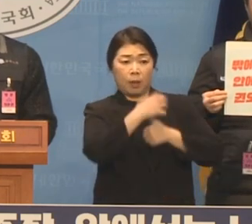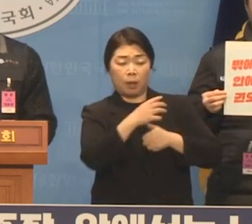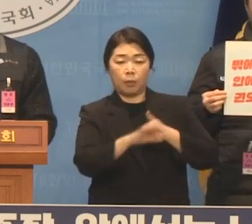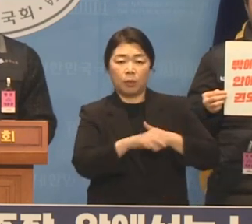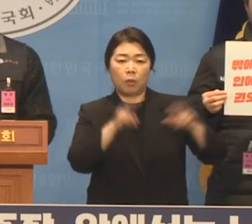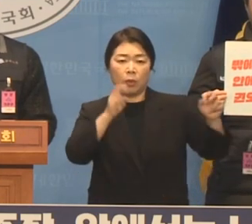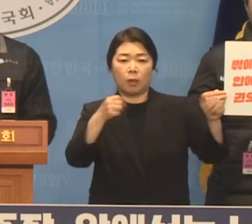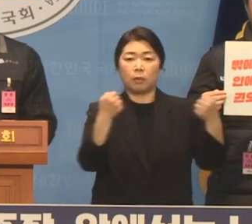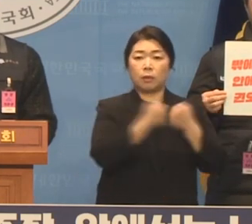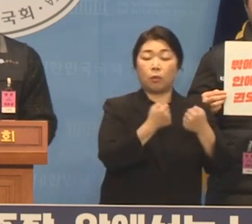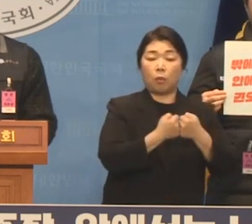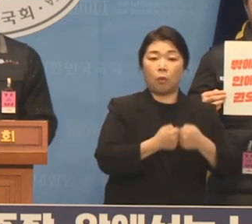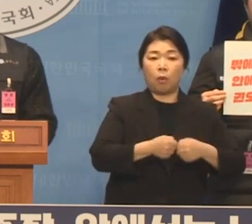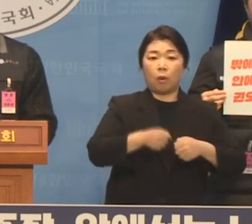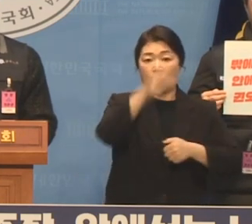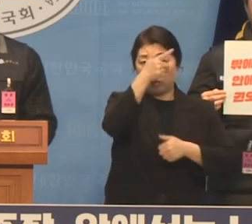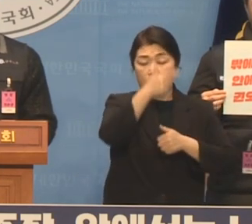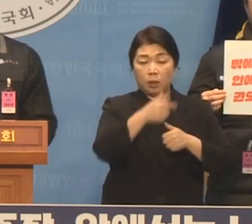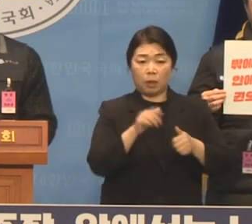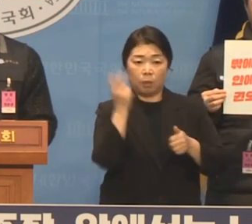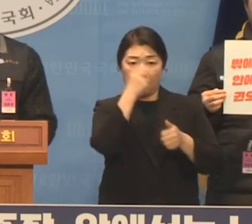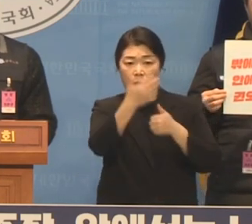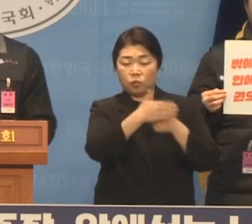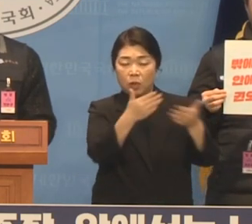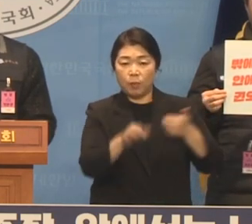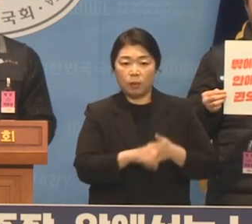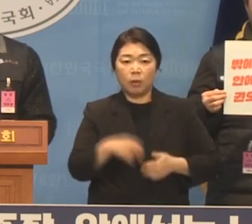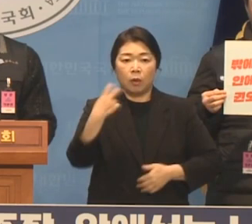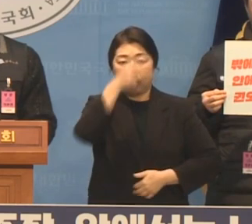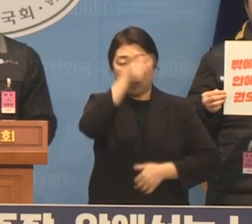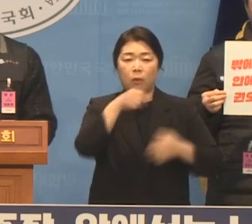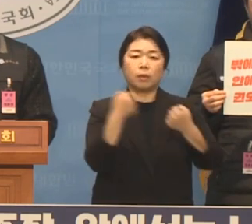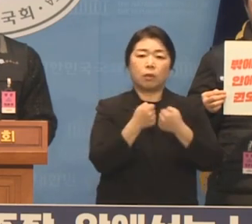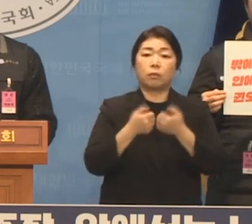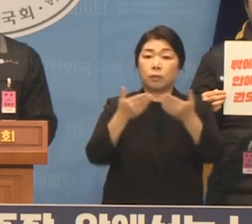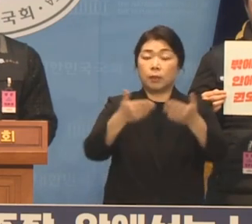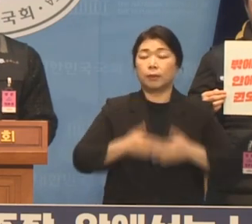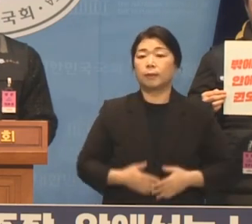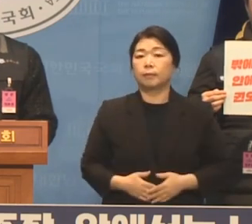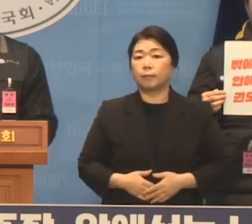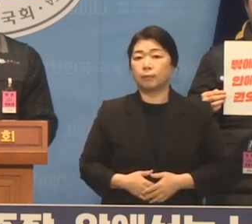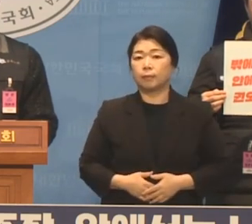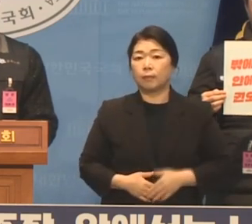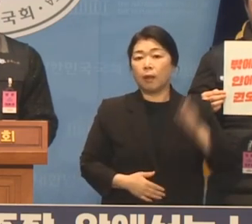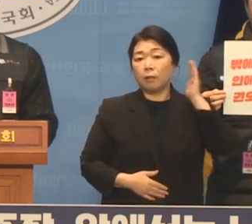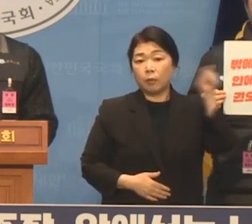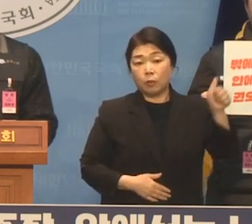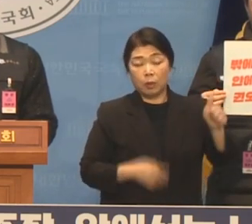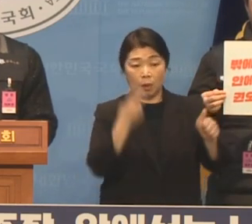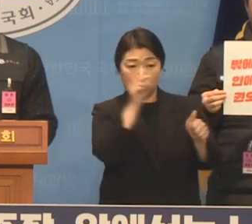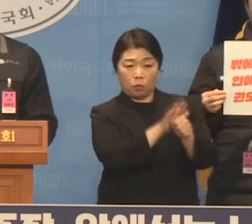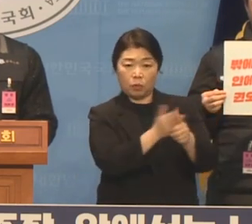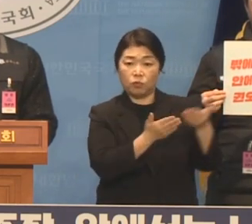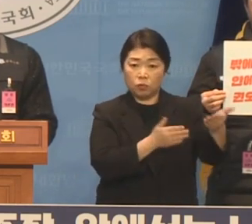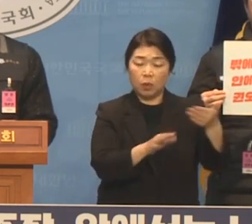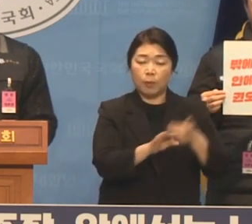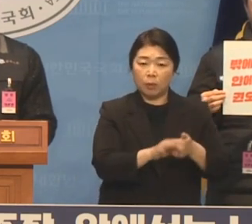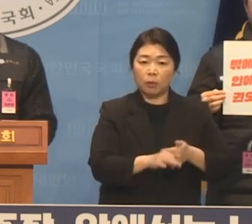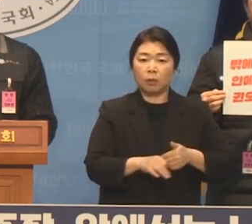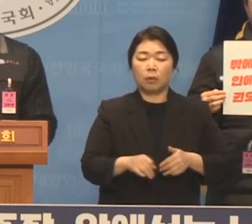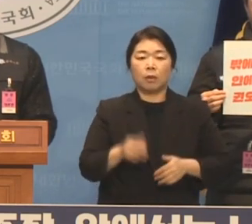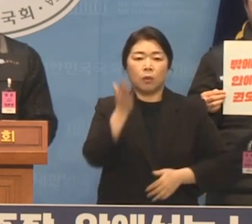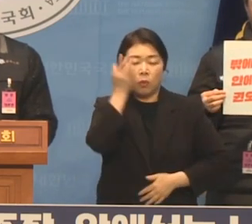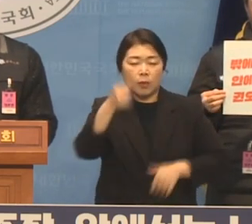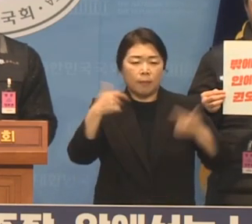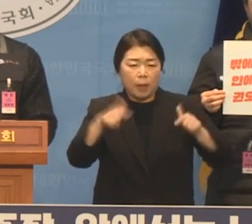것이고 검찰이 뒤를 봐주는 것 같으면 검찰과도 싸우겠습니다. 대통령이 뒤를 봐주는 거라면